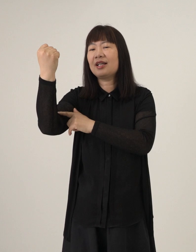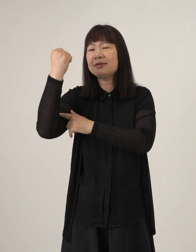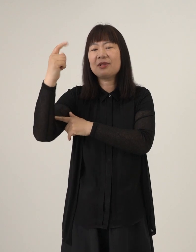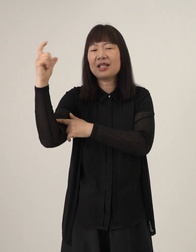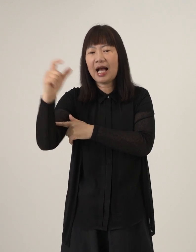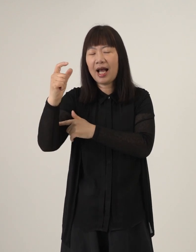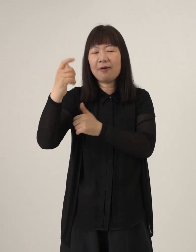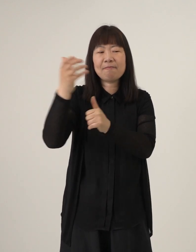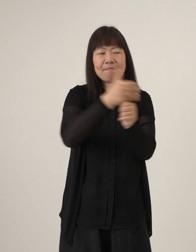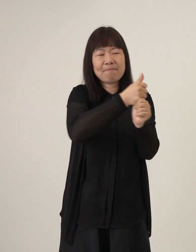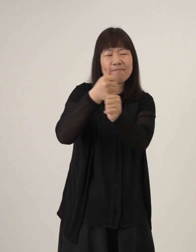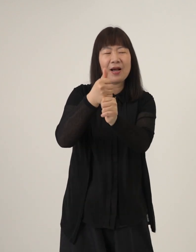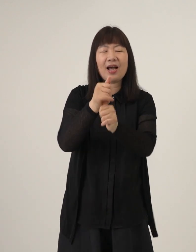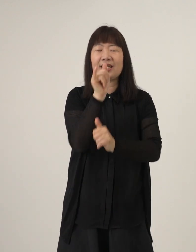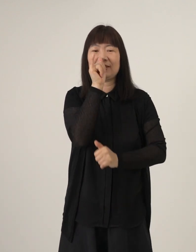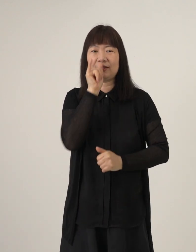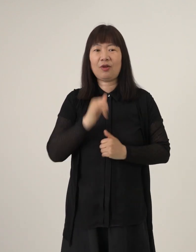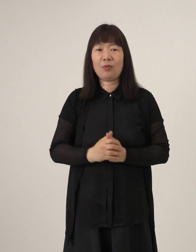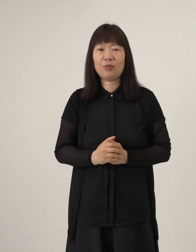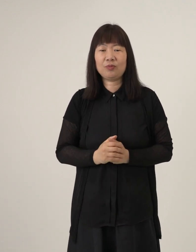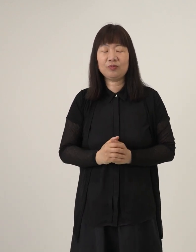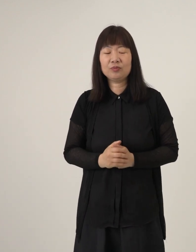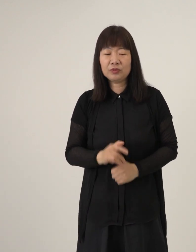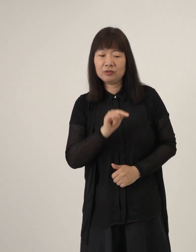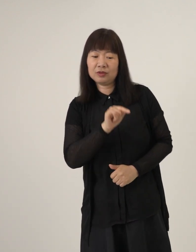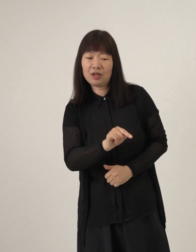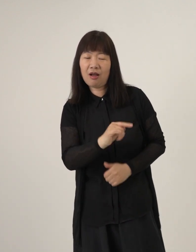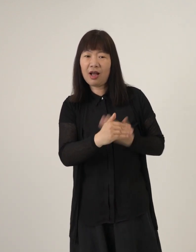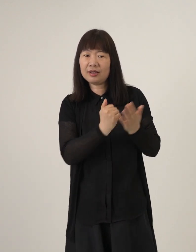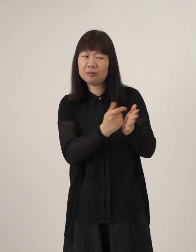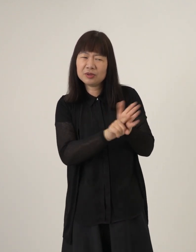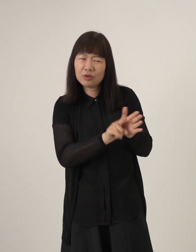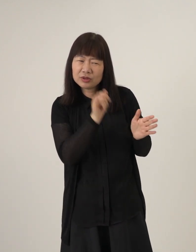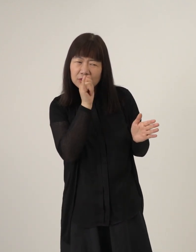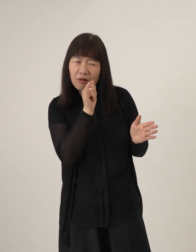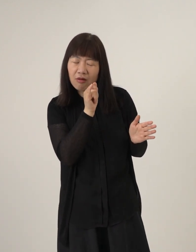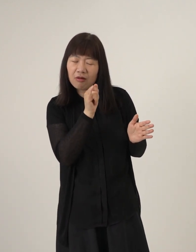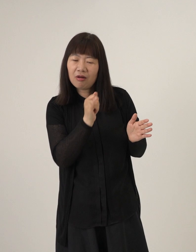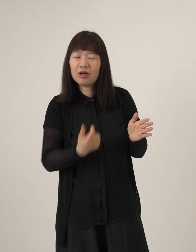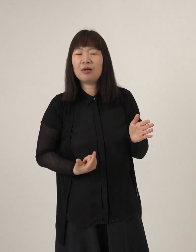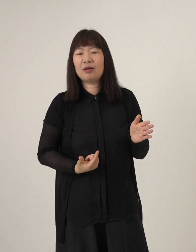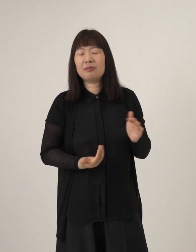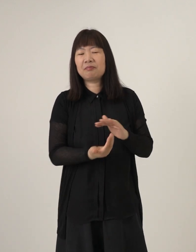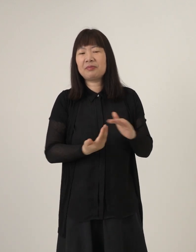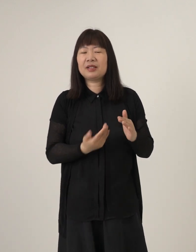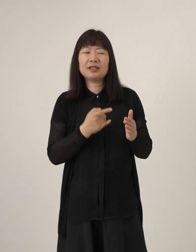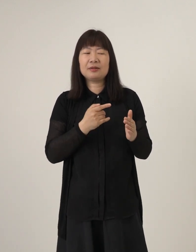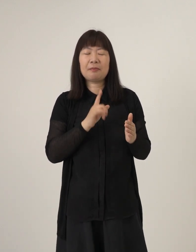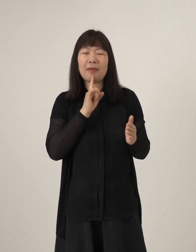그럼 이 사람이 하나님을 믿는 사람이었나? 그건 속단할 수가 없어요.